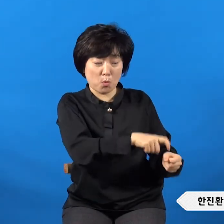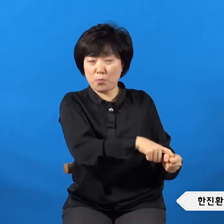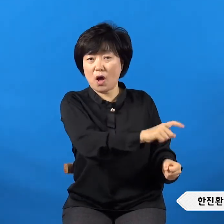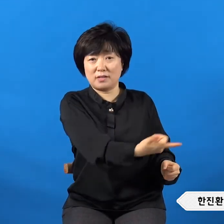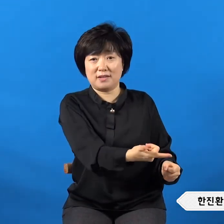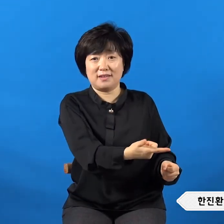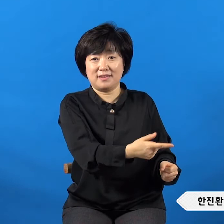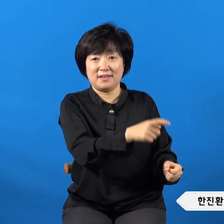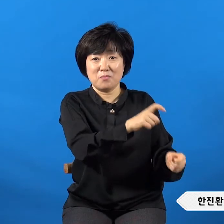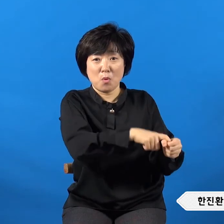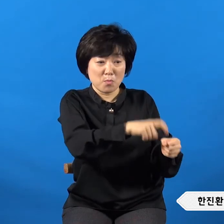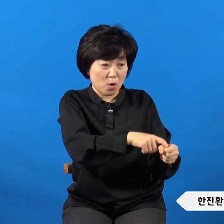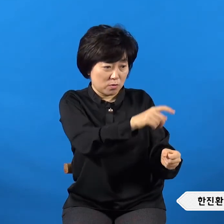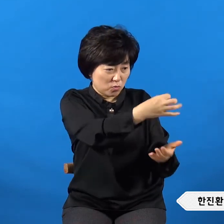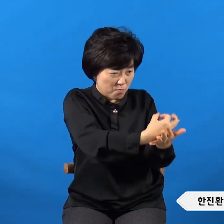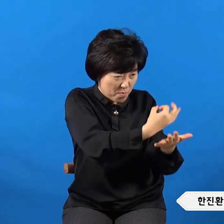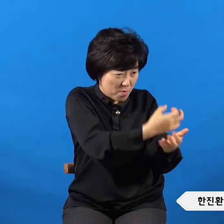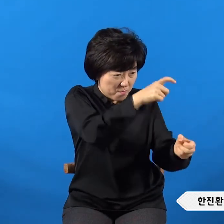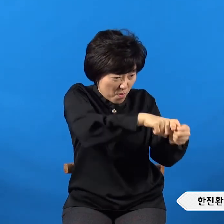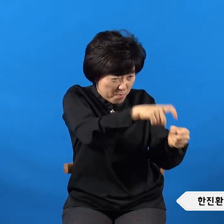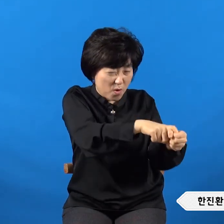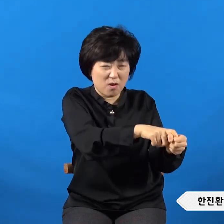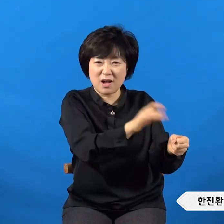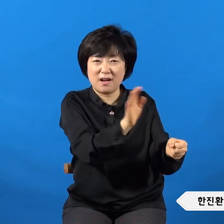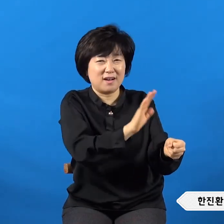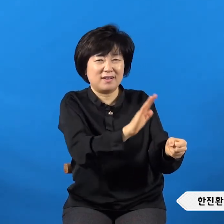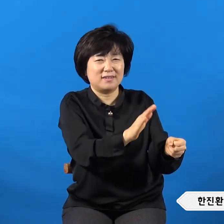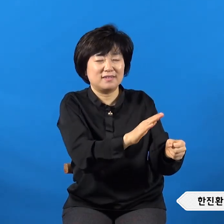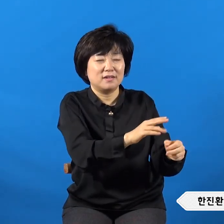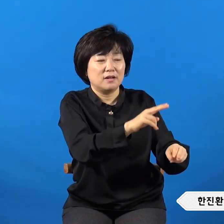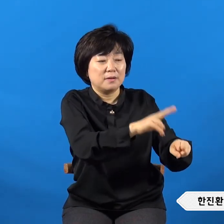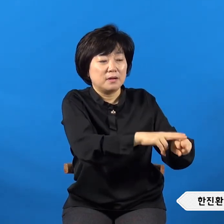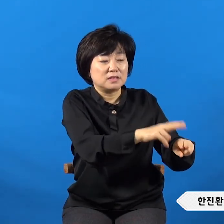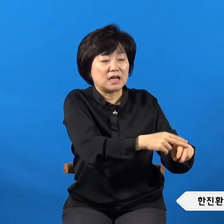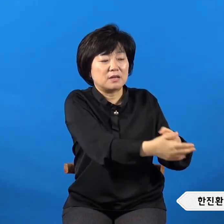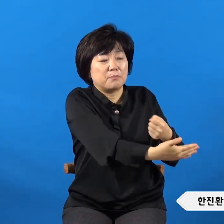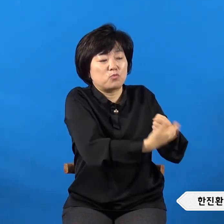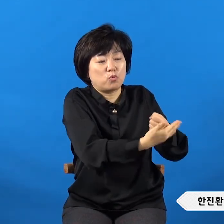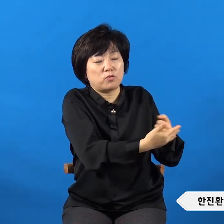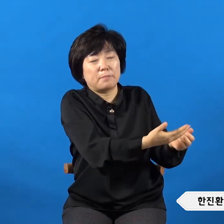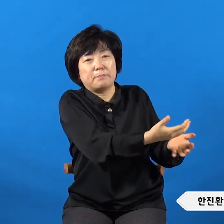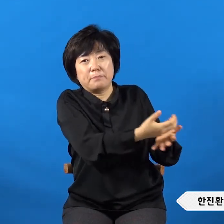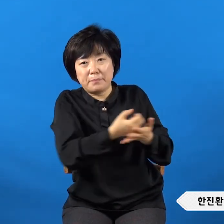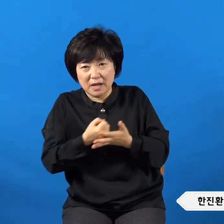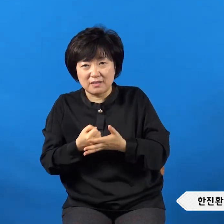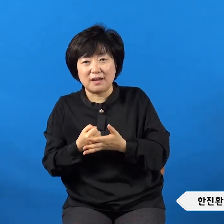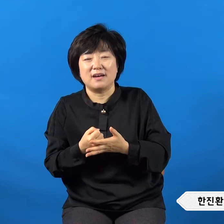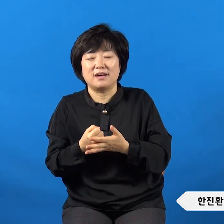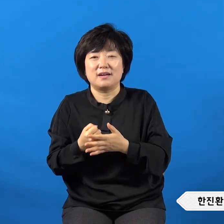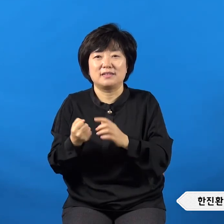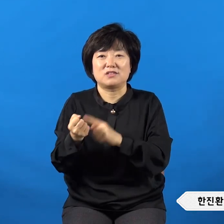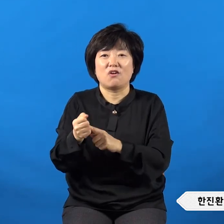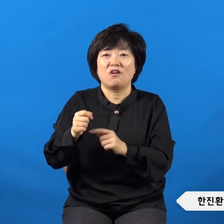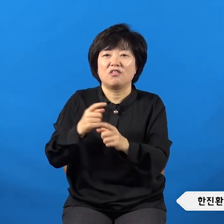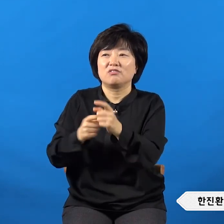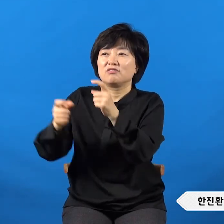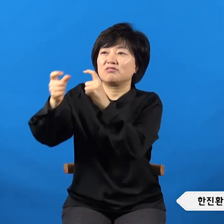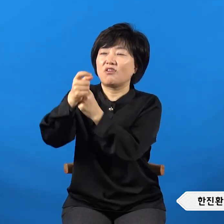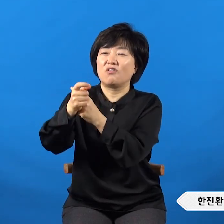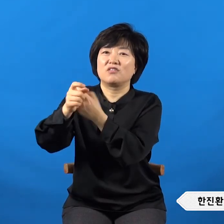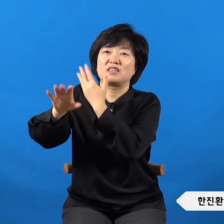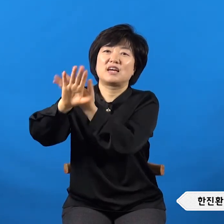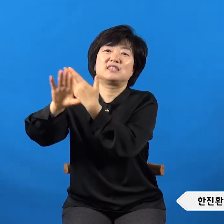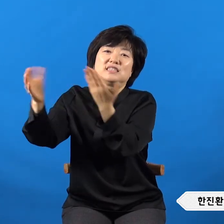그러면 인생이 나중에 허무해집니다. 틀림없습니다. 그게 최종 목표가 되면 인생이